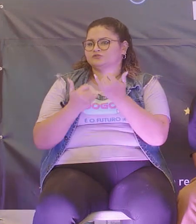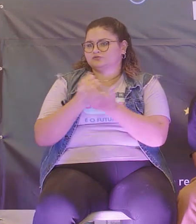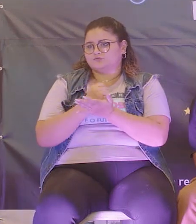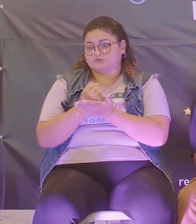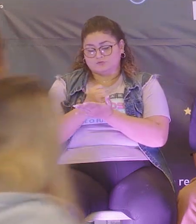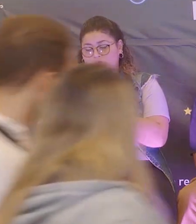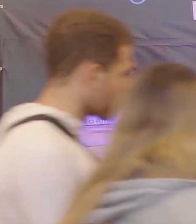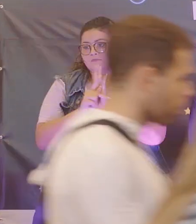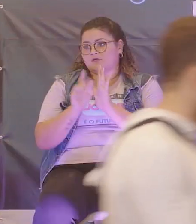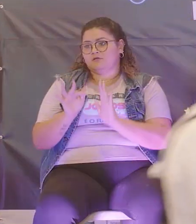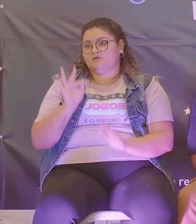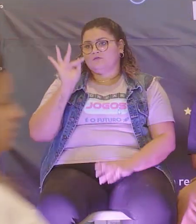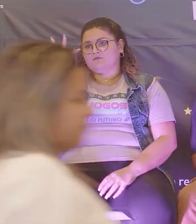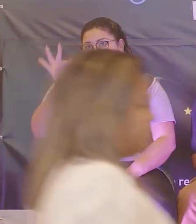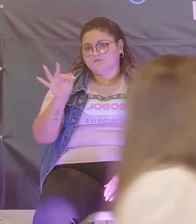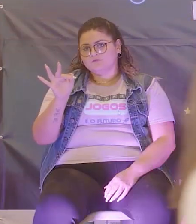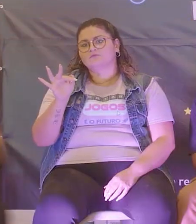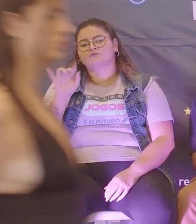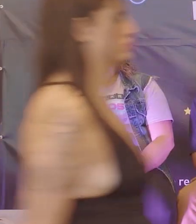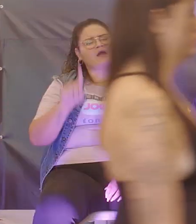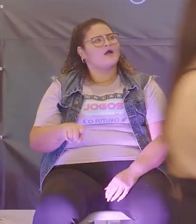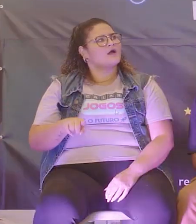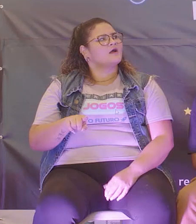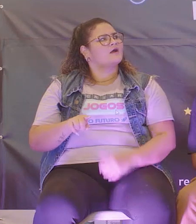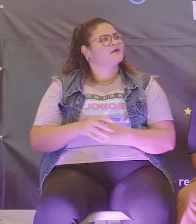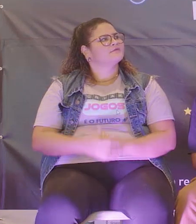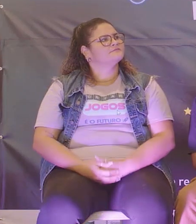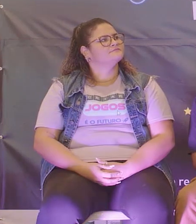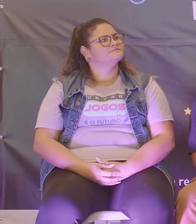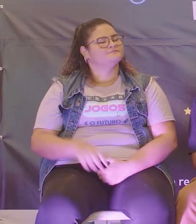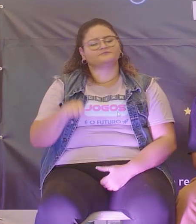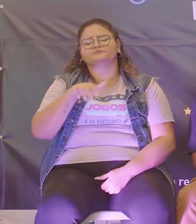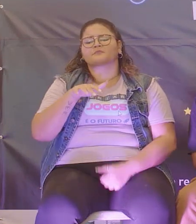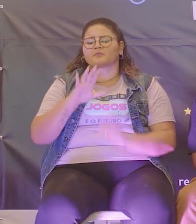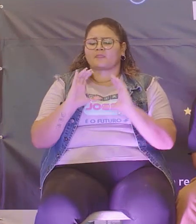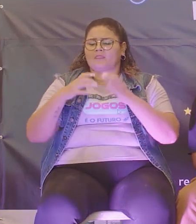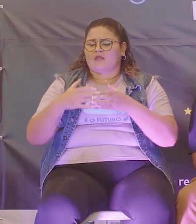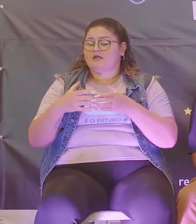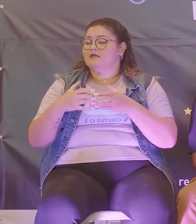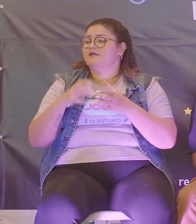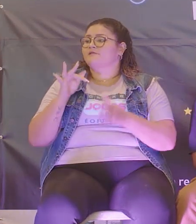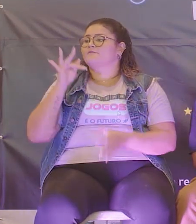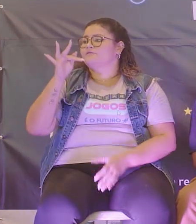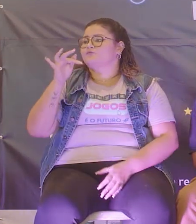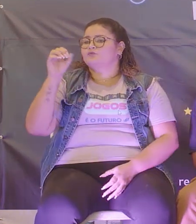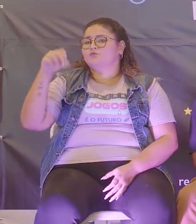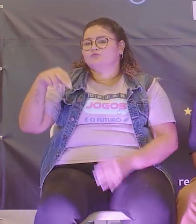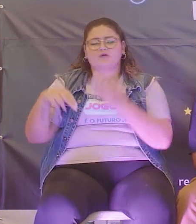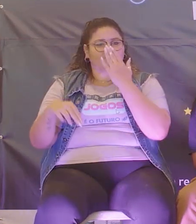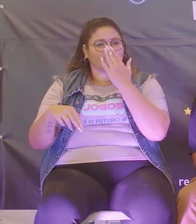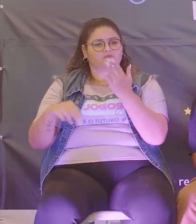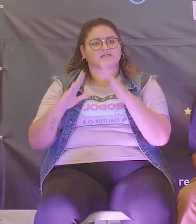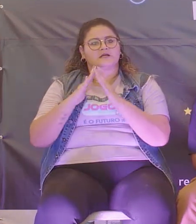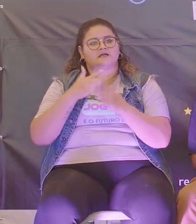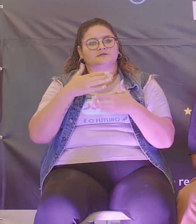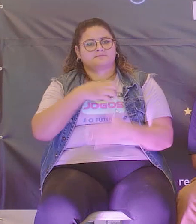né? Onde nós temos nossa Arena Jam e nossa Arena Futuro On, em frente às Casas de